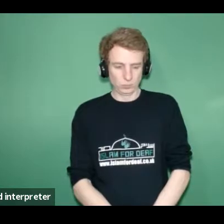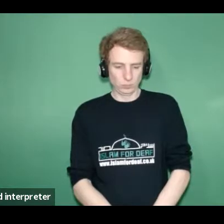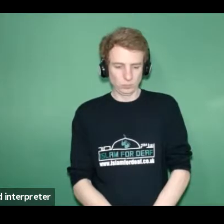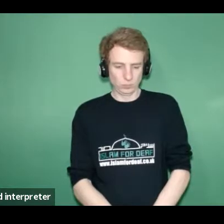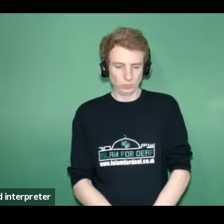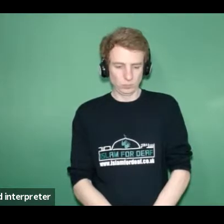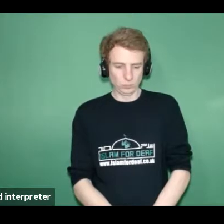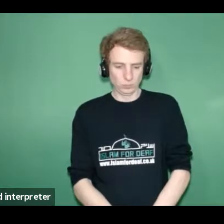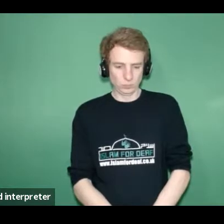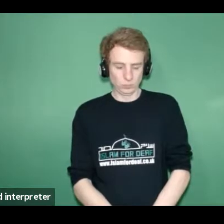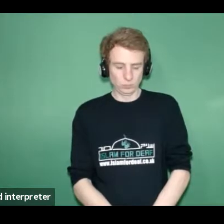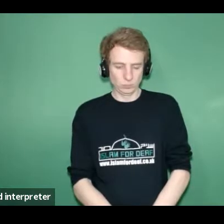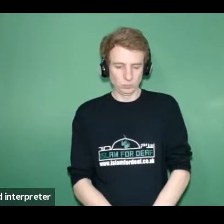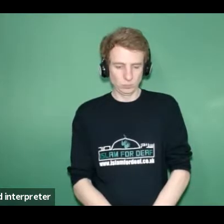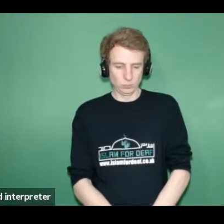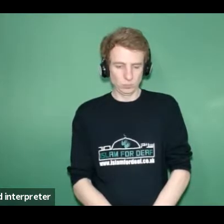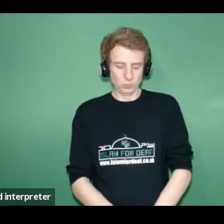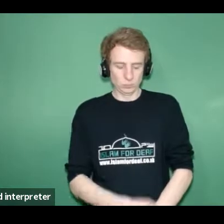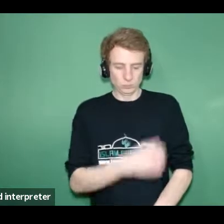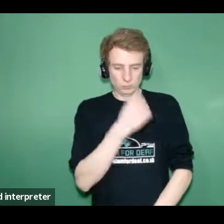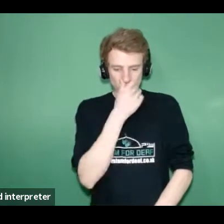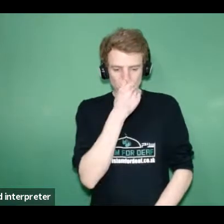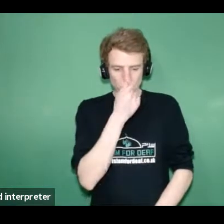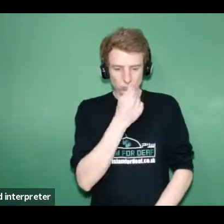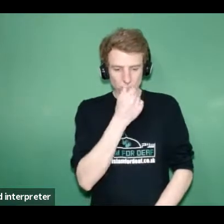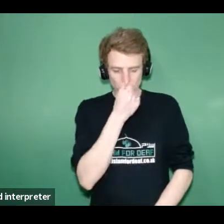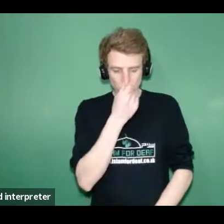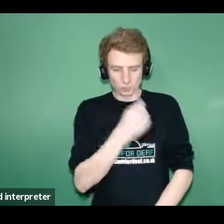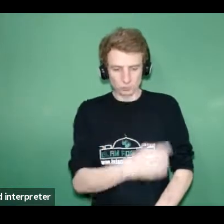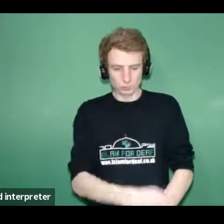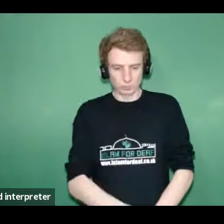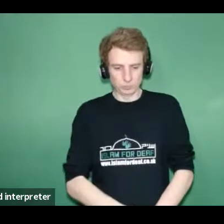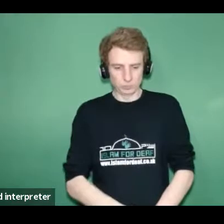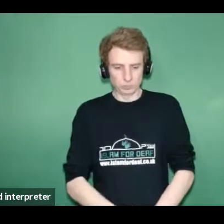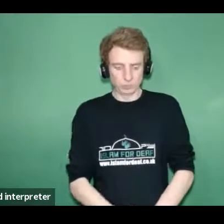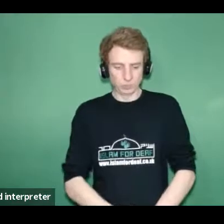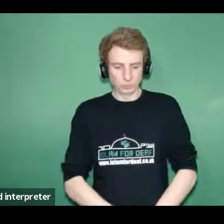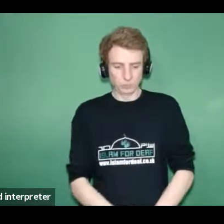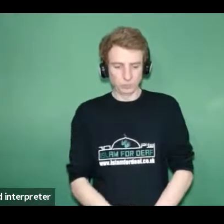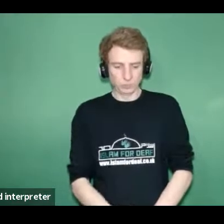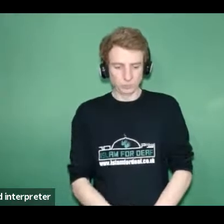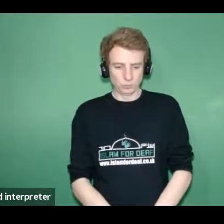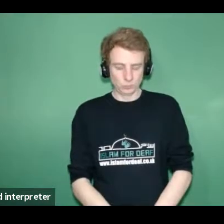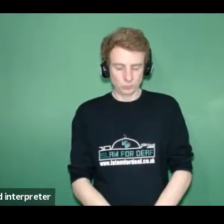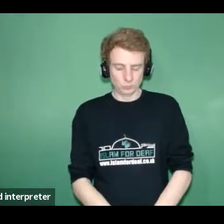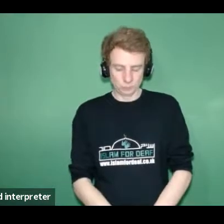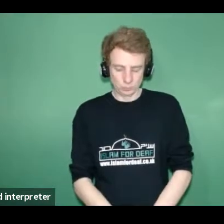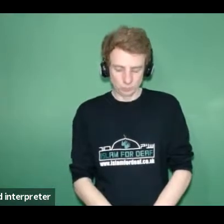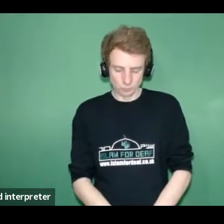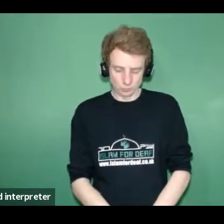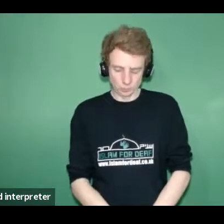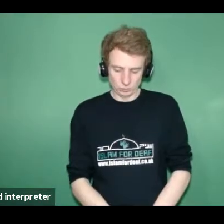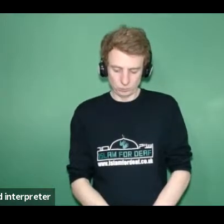تأثر قلبه، حصل الإيمان وزاد الإيمان في قلبه.